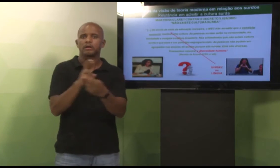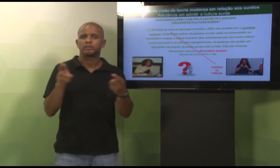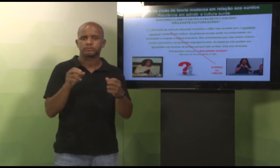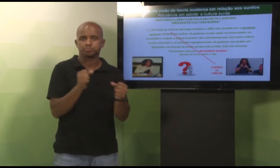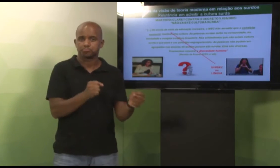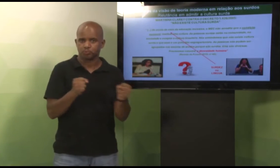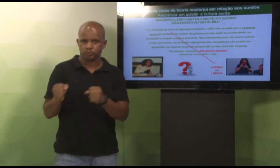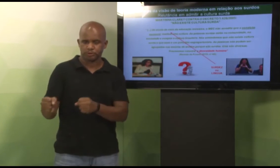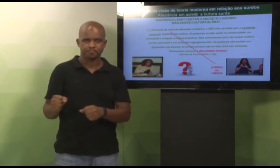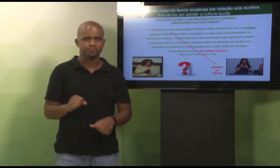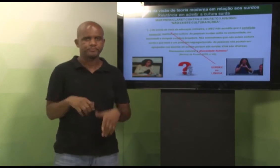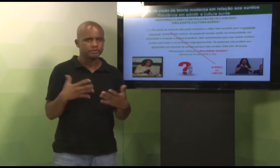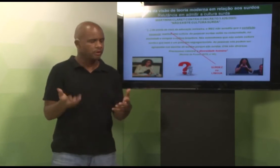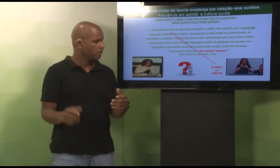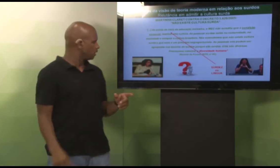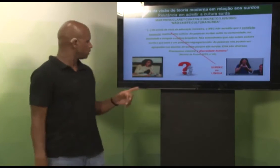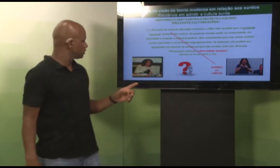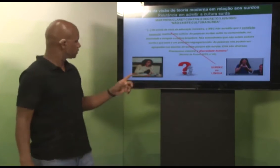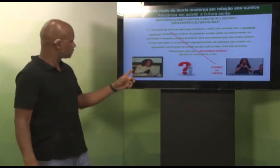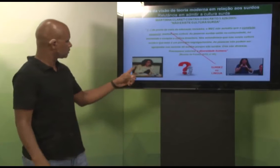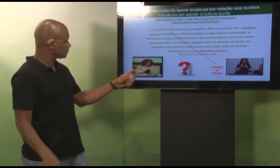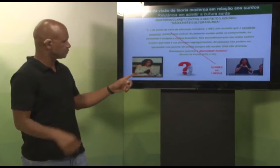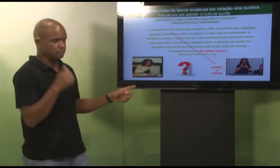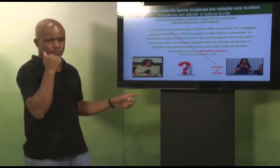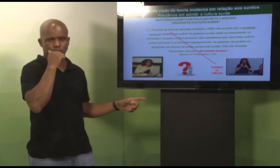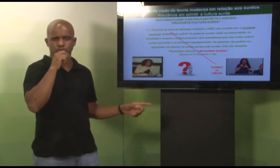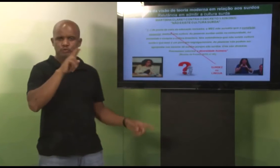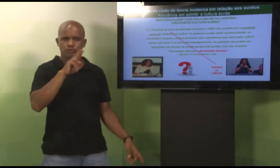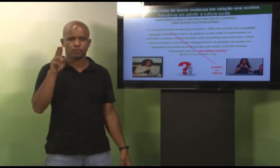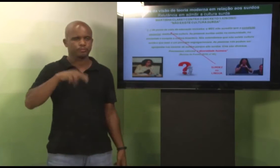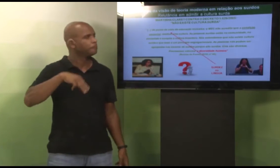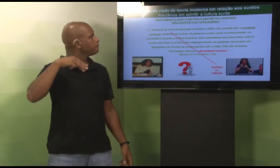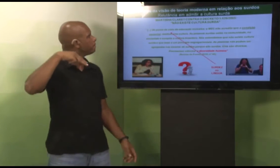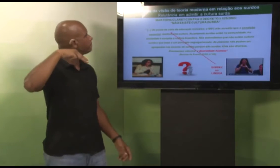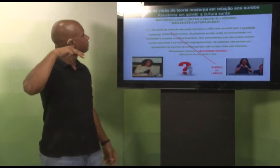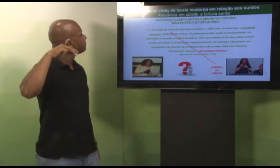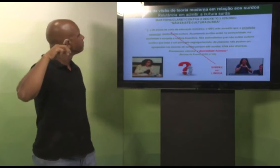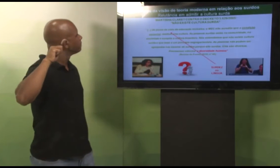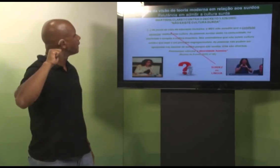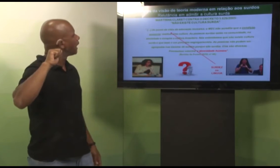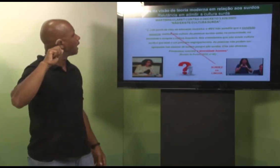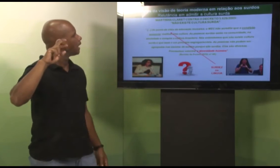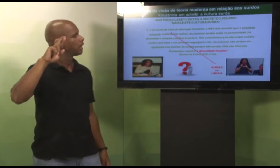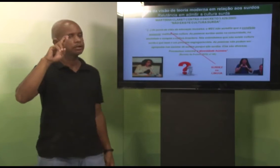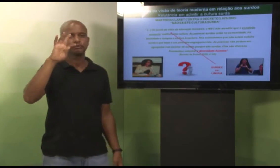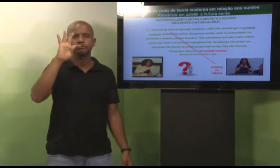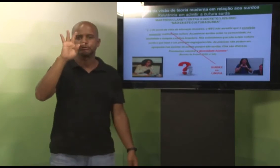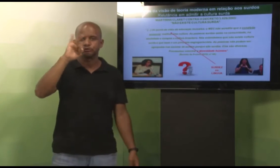um outro exemplo de relações de poder. Vejam,